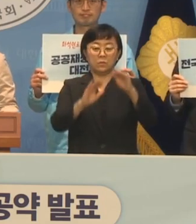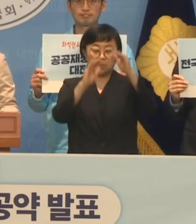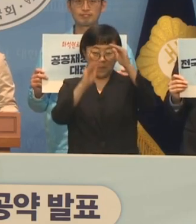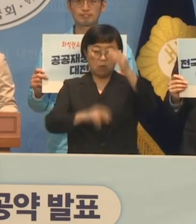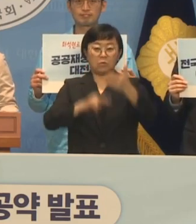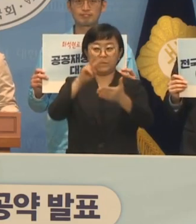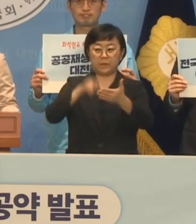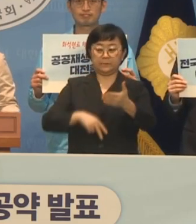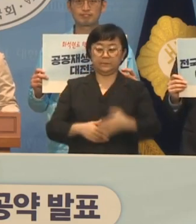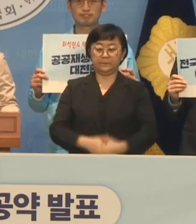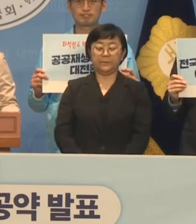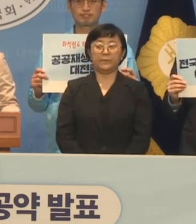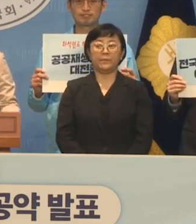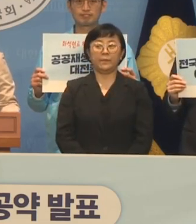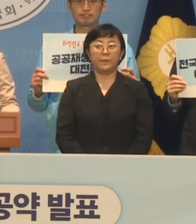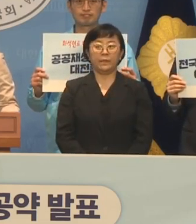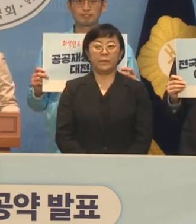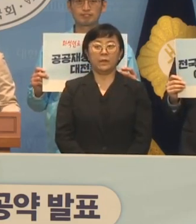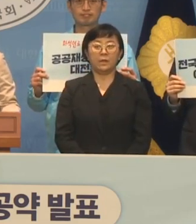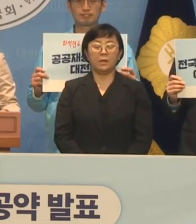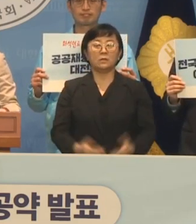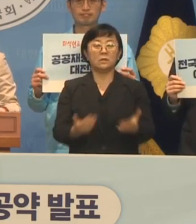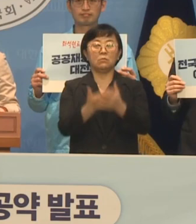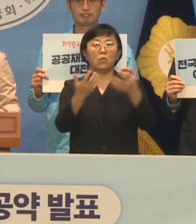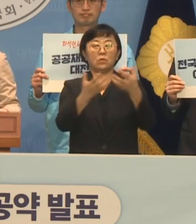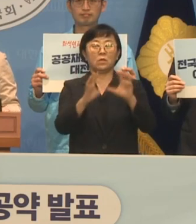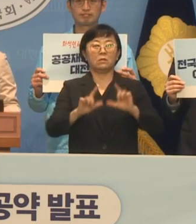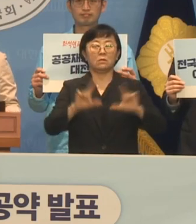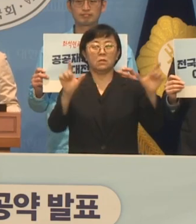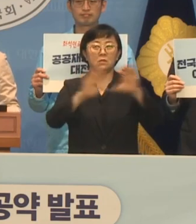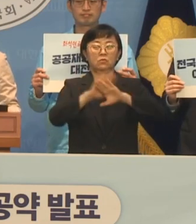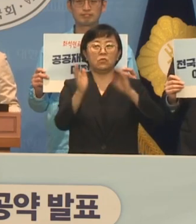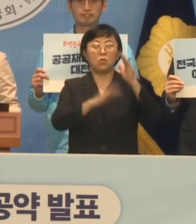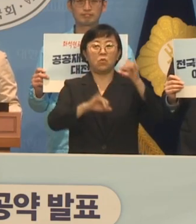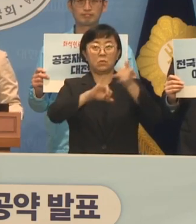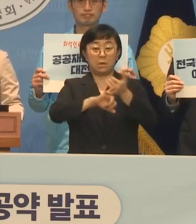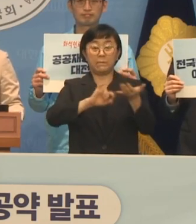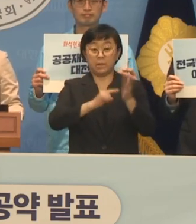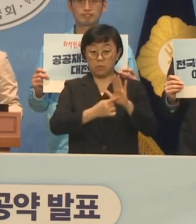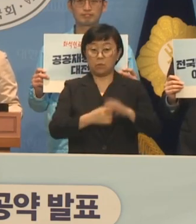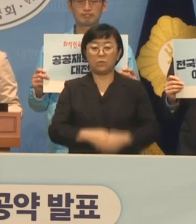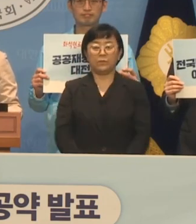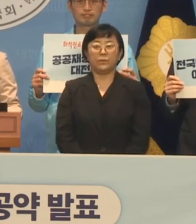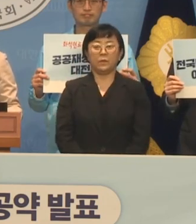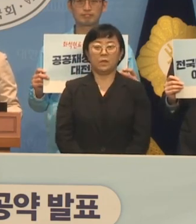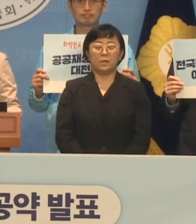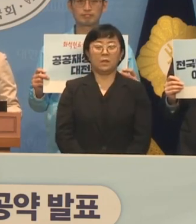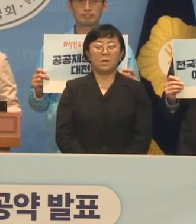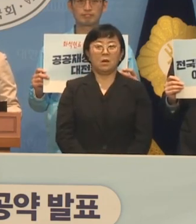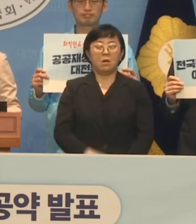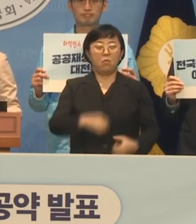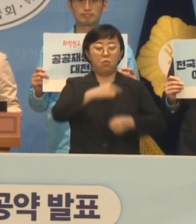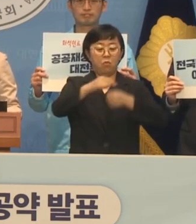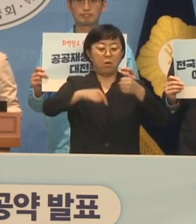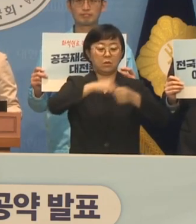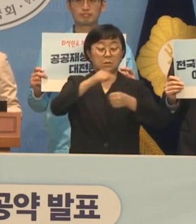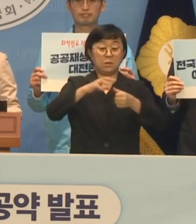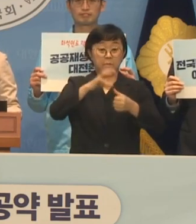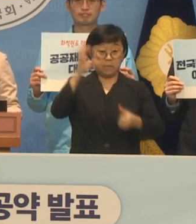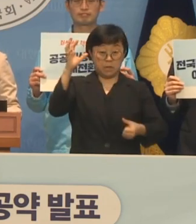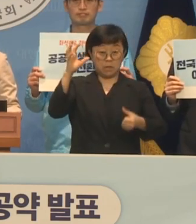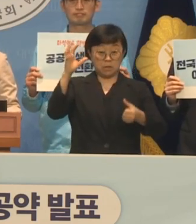낭독으로 진행됩니다. 네, 진보당 기후 공약 발표문. 탈원전이 원전